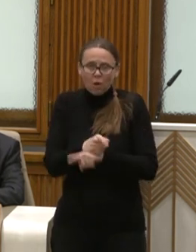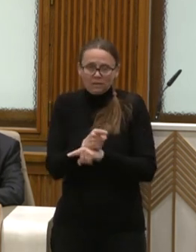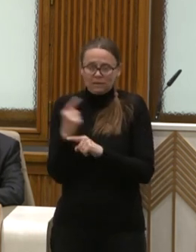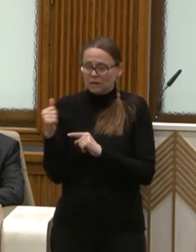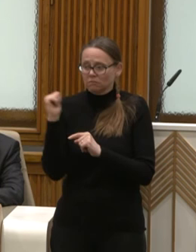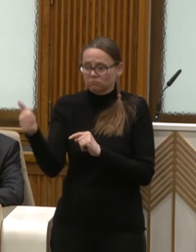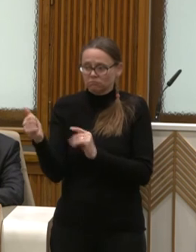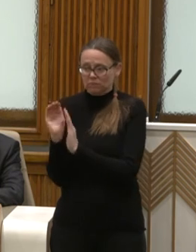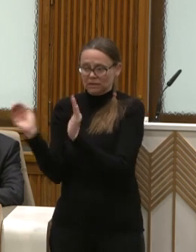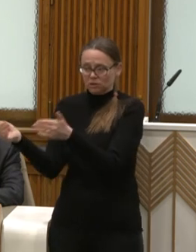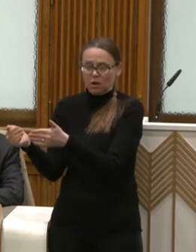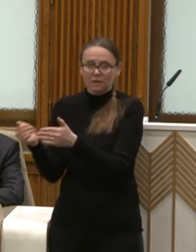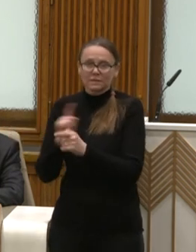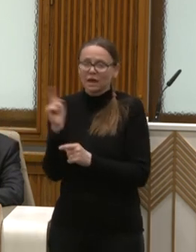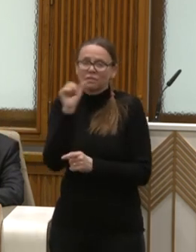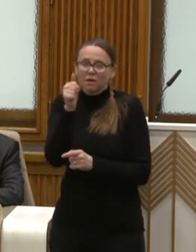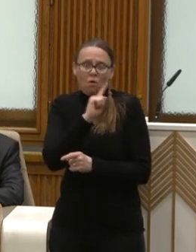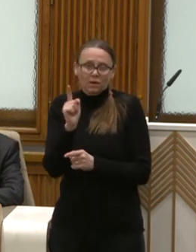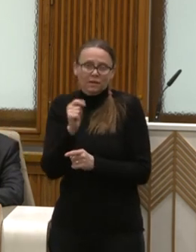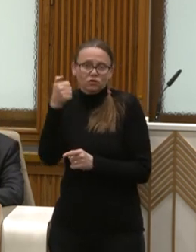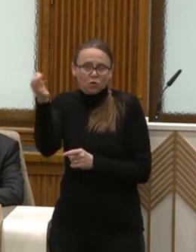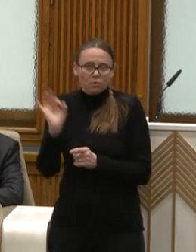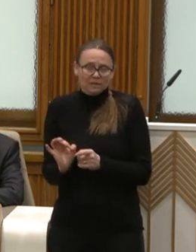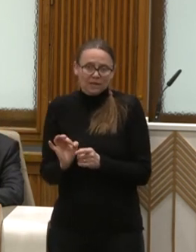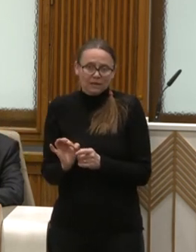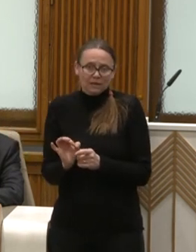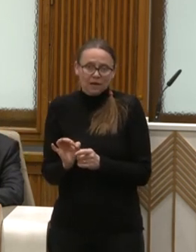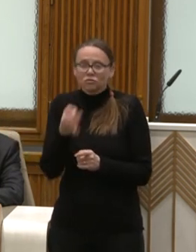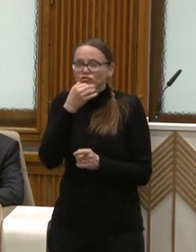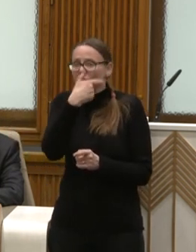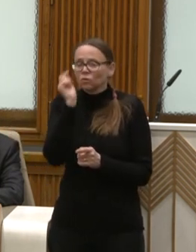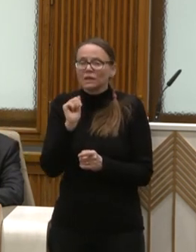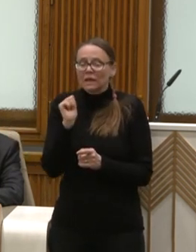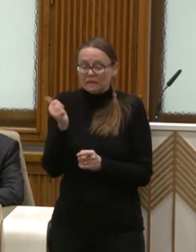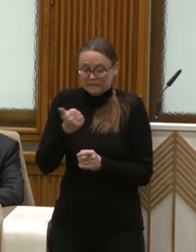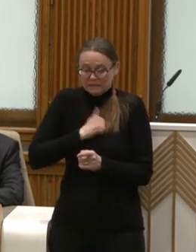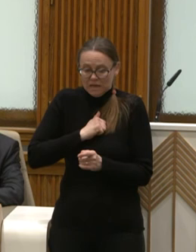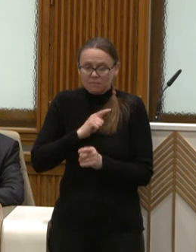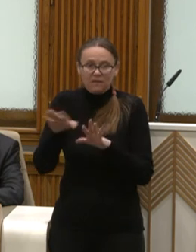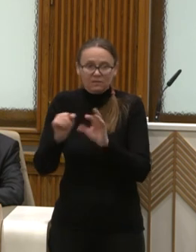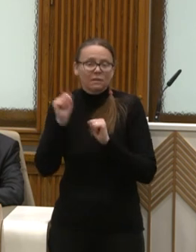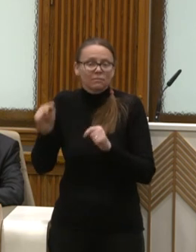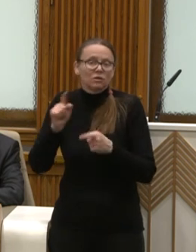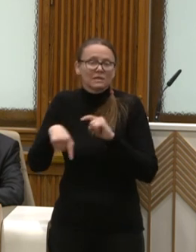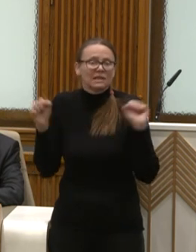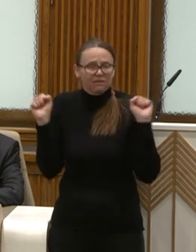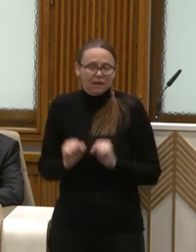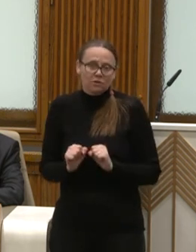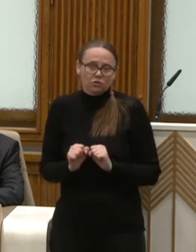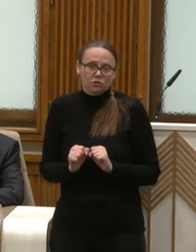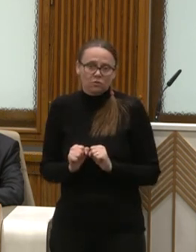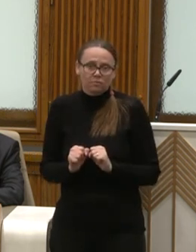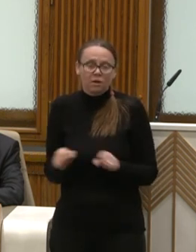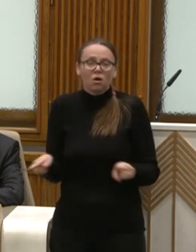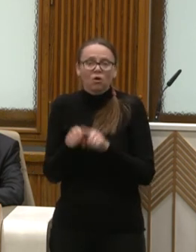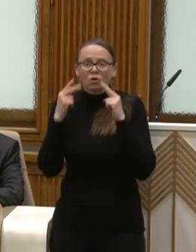karantena, nikoli ni 100%, če ljudje sami ne jemljemo te zadeve resno. Ne. Zdaj, kot